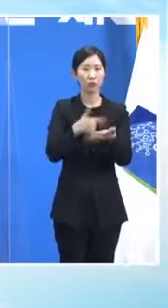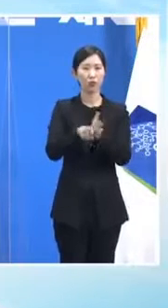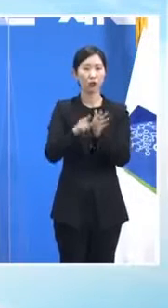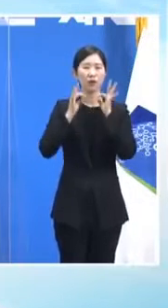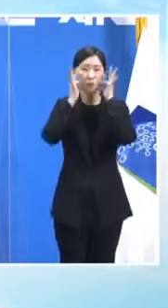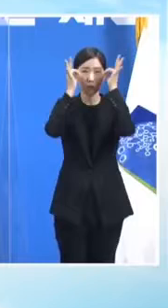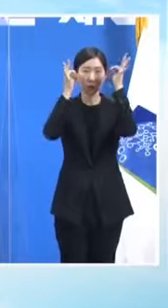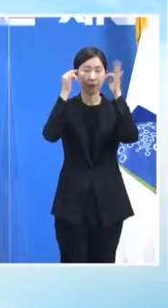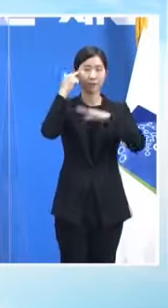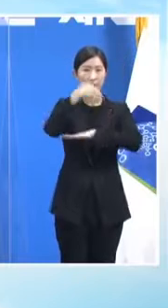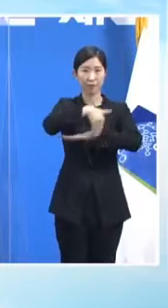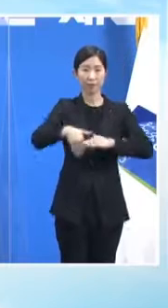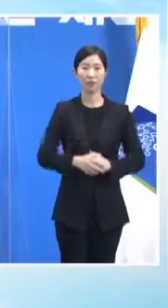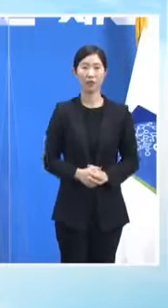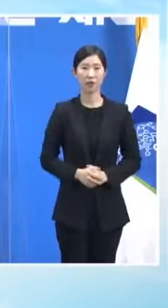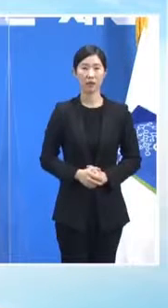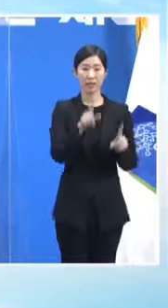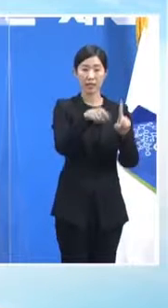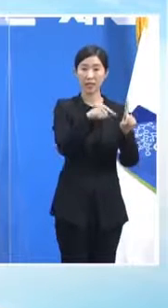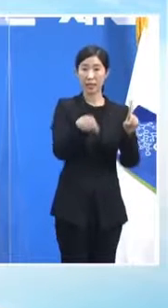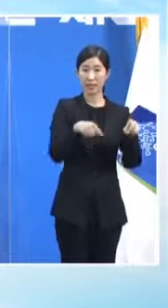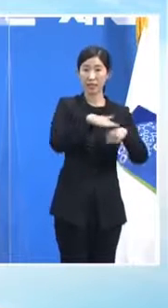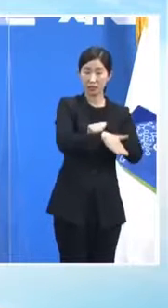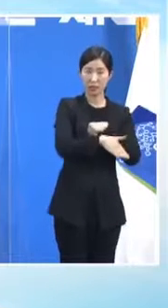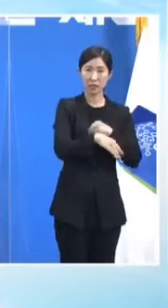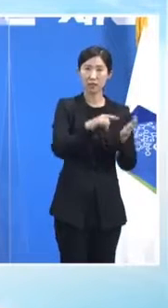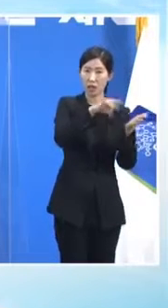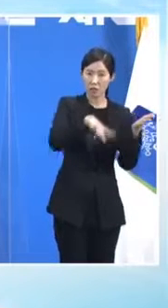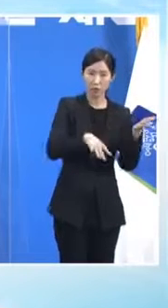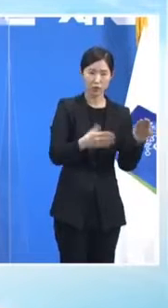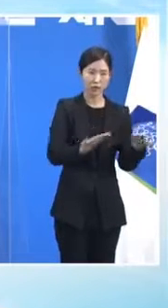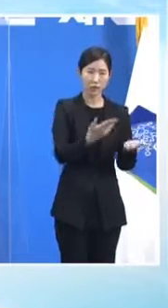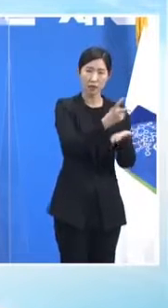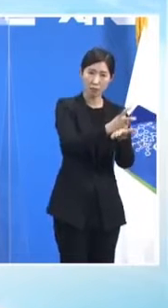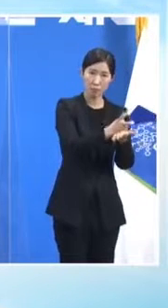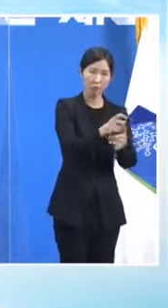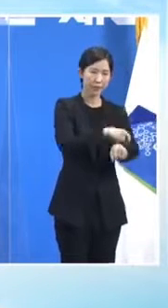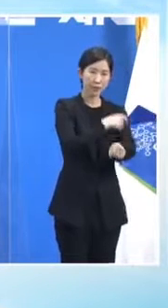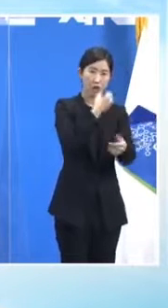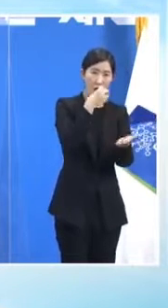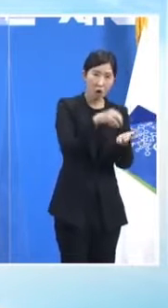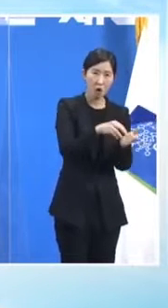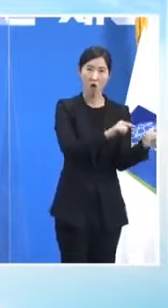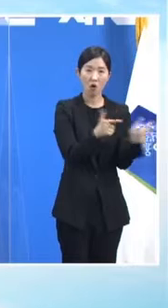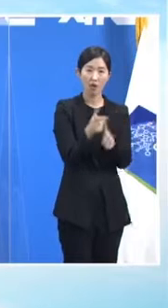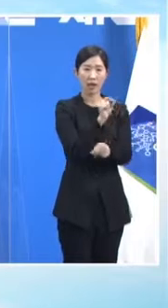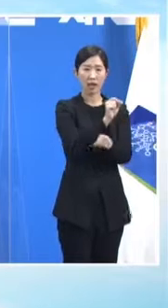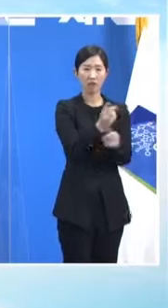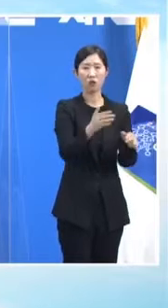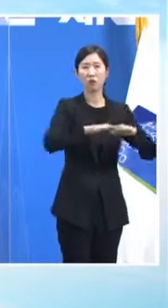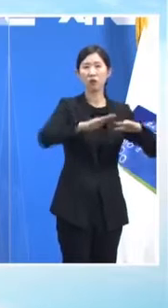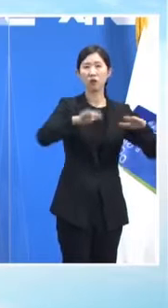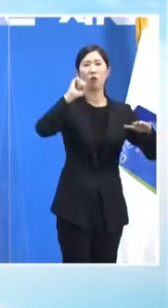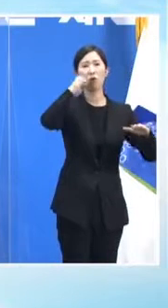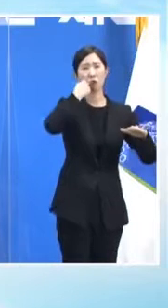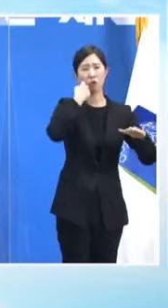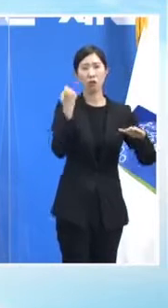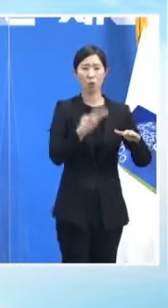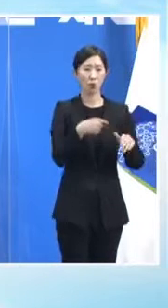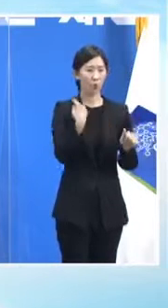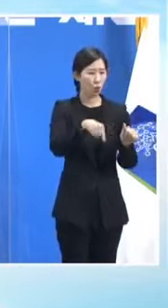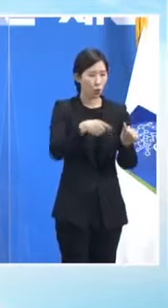1인 자영업자로서 세무, 노무, 특허 등 각종 행정 처리의 어려움 해소와 또 교육 훈련